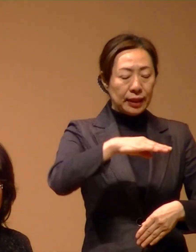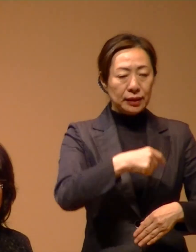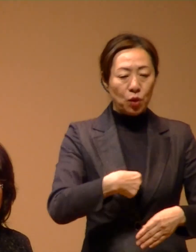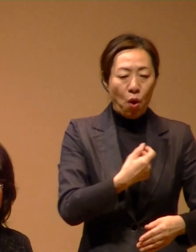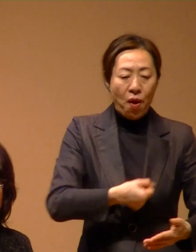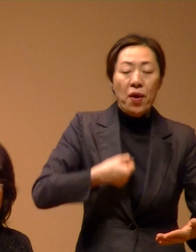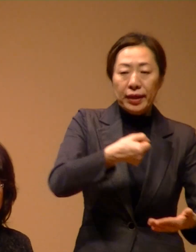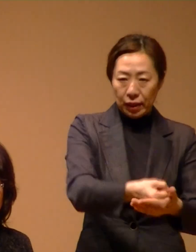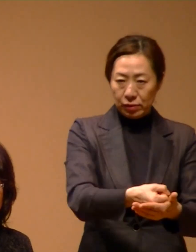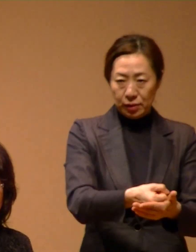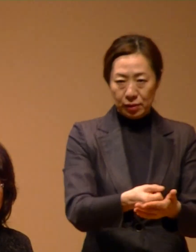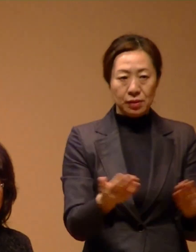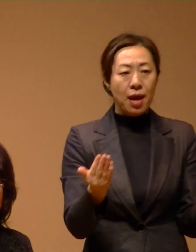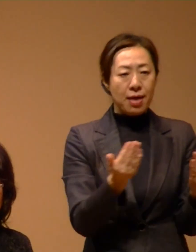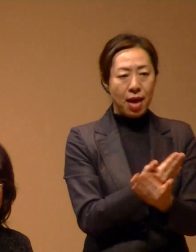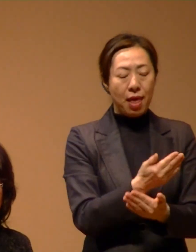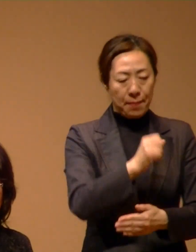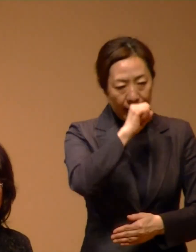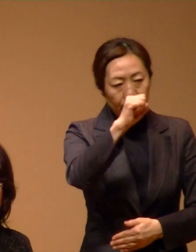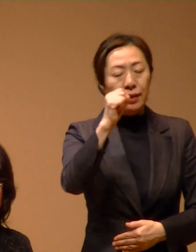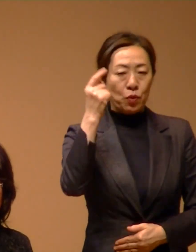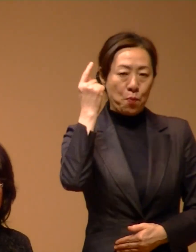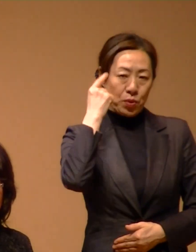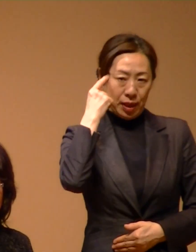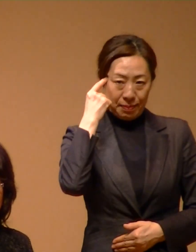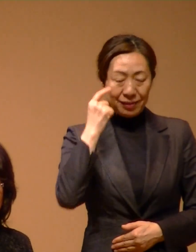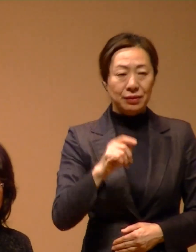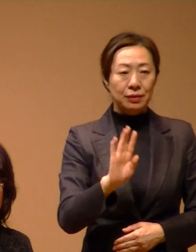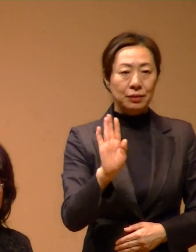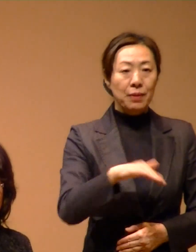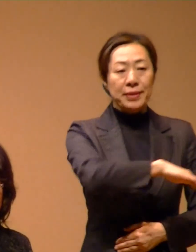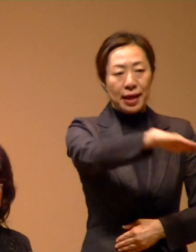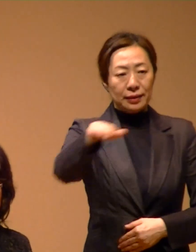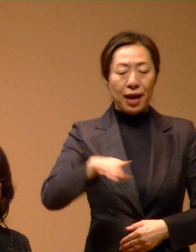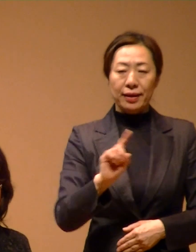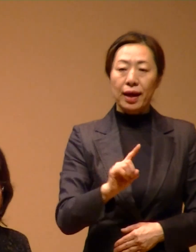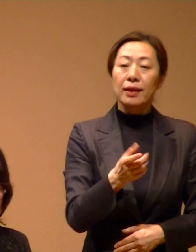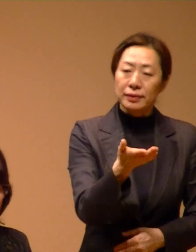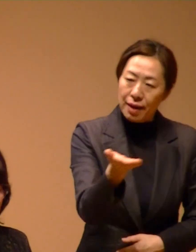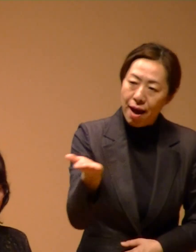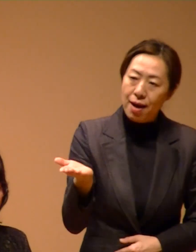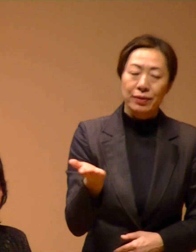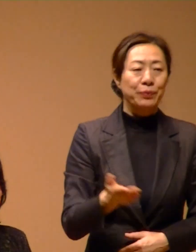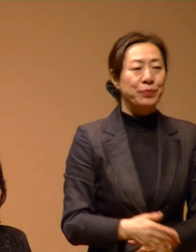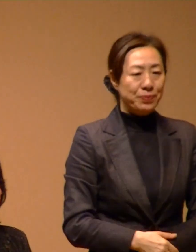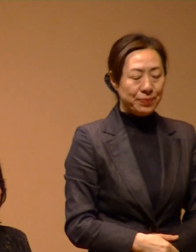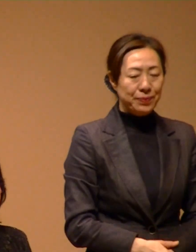になればいいって思っているんですが、皆さんいかがでしょうか。